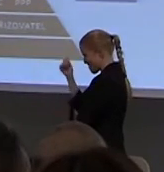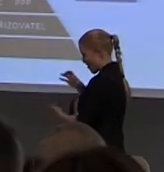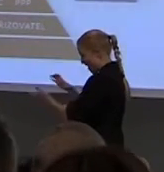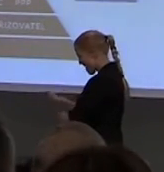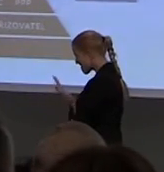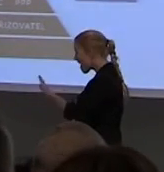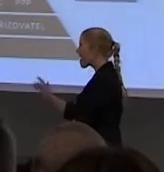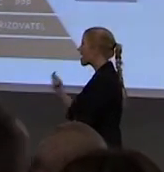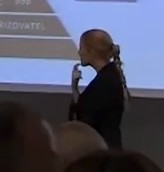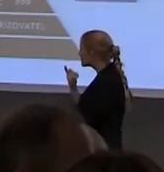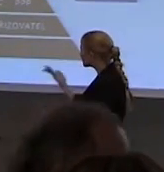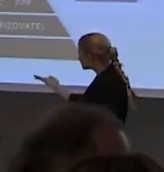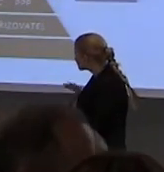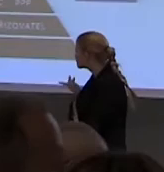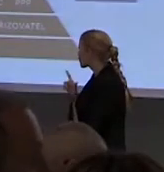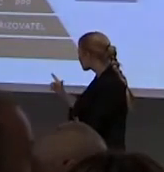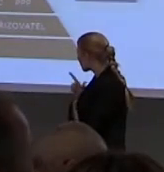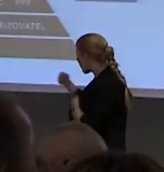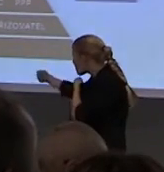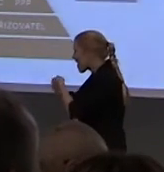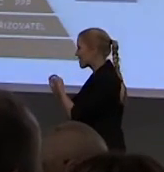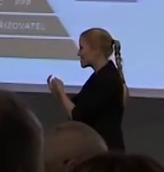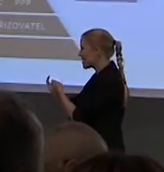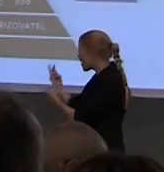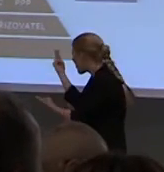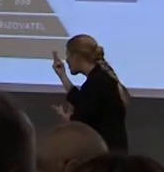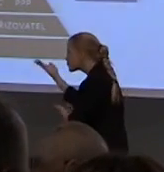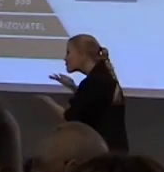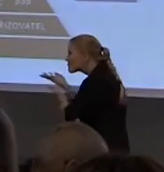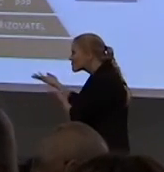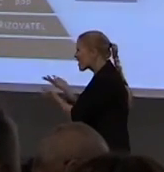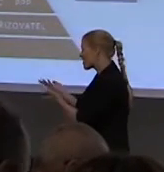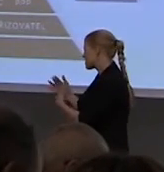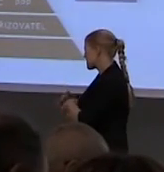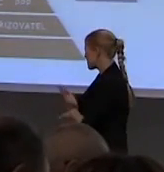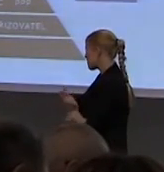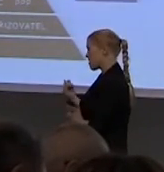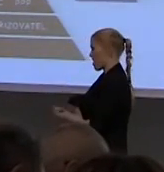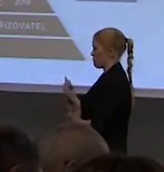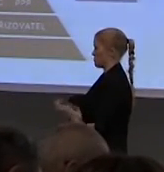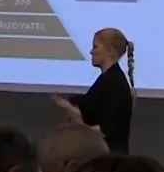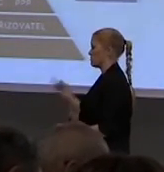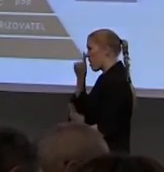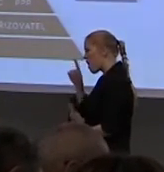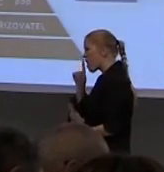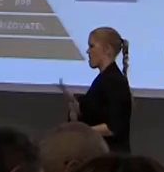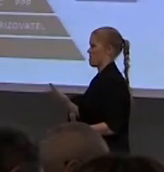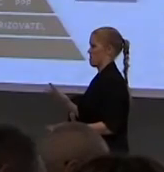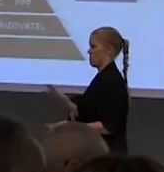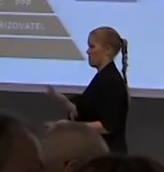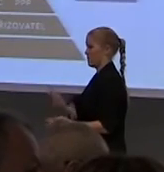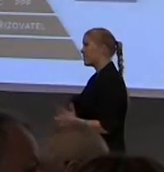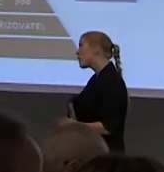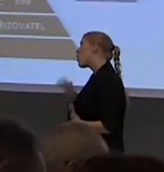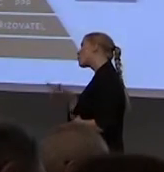ještě jinak, a to protože, jo, je to divný, ale mám jako jediný asistenta ve třídě, je to fajn, kdyby si rozumíme, ale